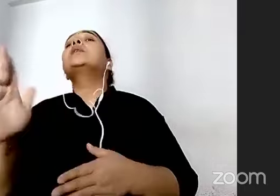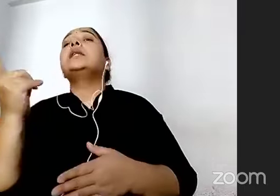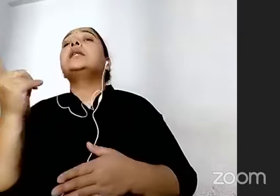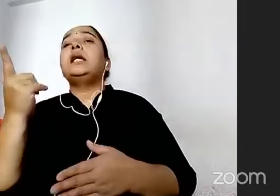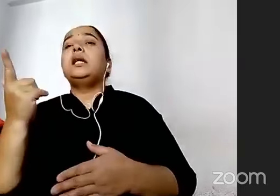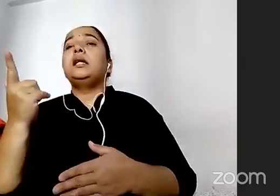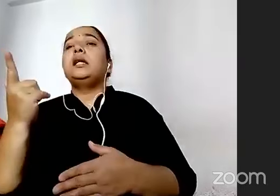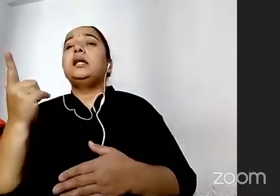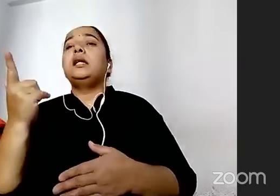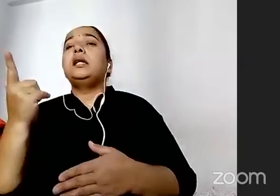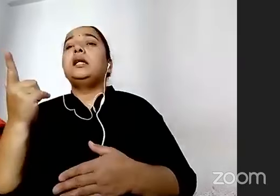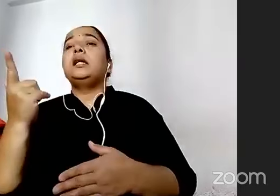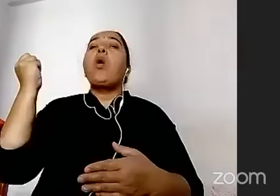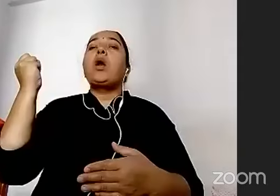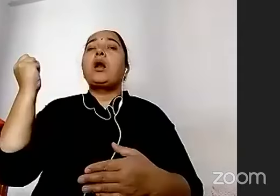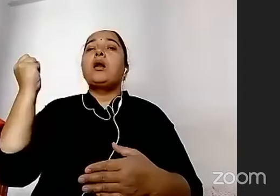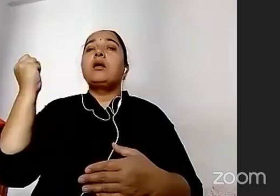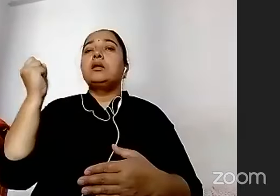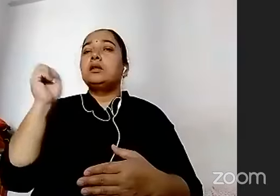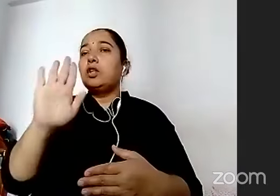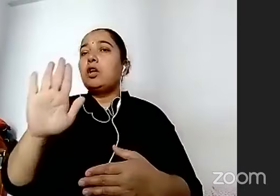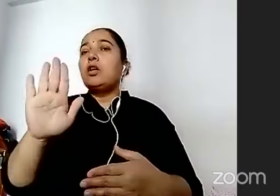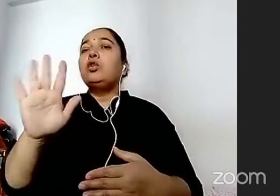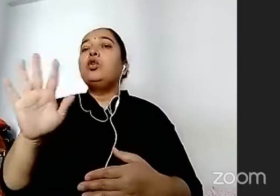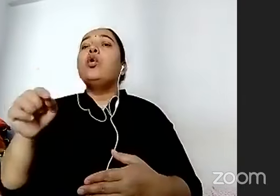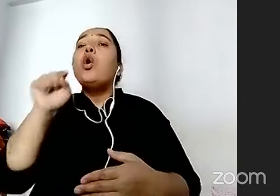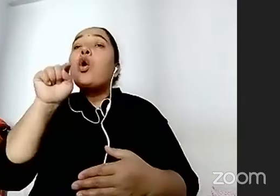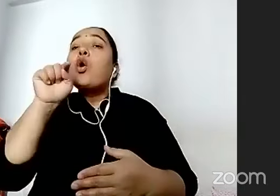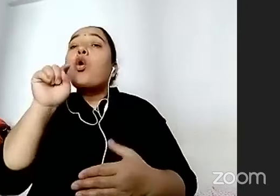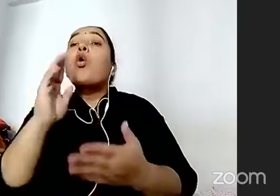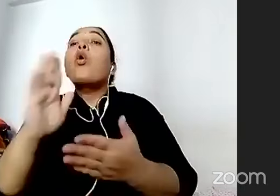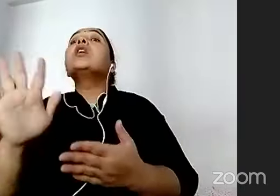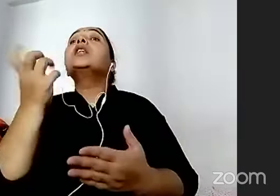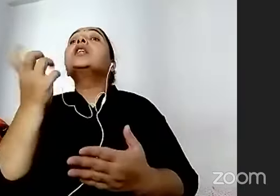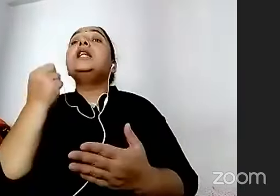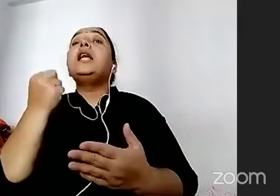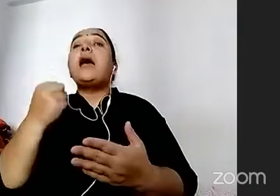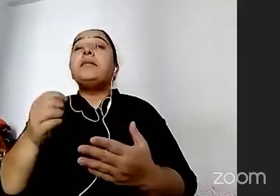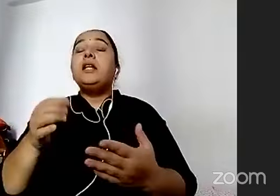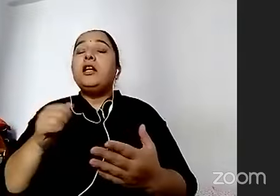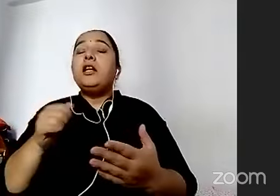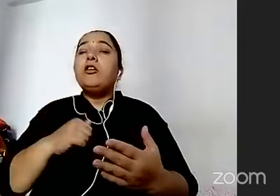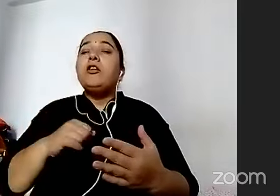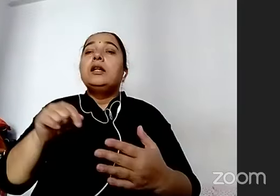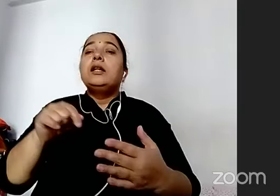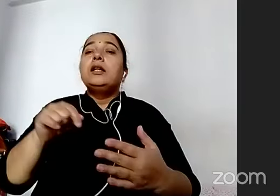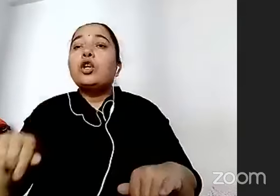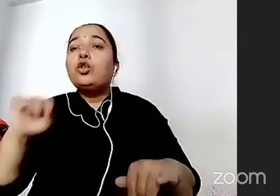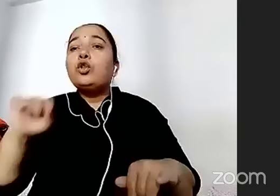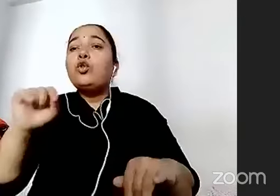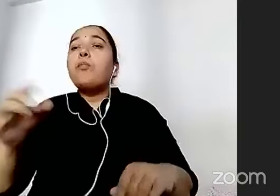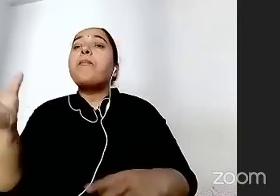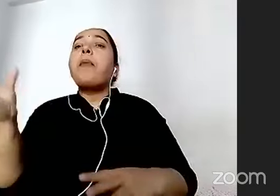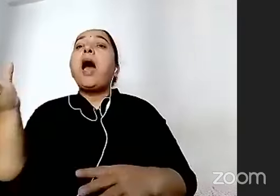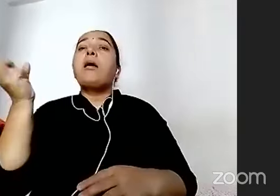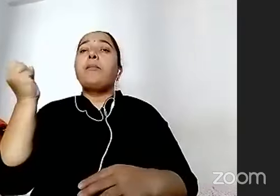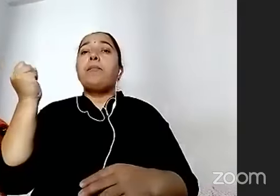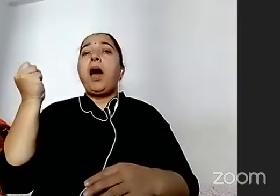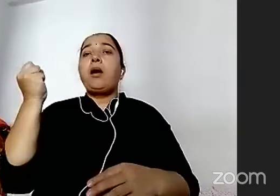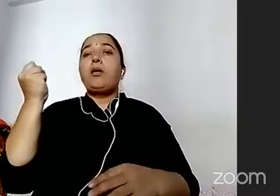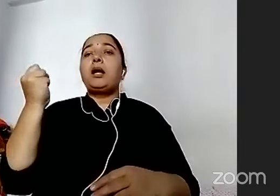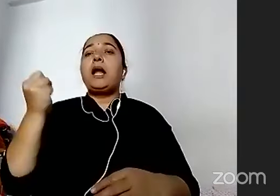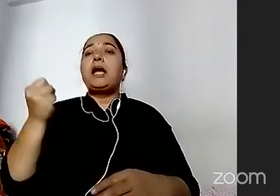गर्छ, पावर कसरी डिफाइन गरिन्छ, अनि त्यो डिफाइन भएको पावर कसरी चाहिँ कल्चर बन्छ, अनि त्यो कल्चर भएको